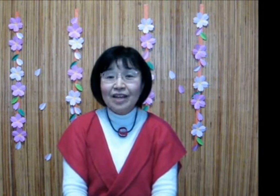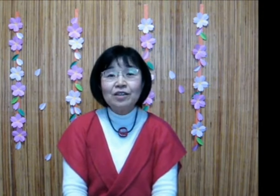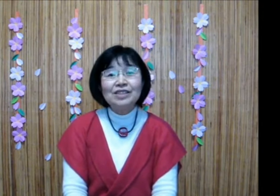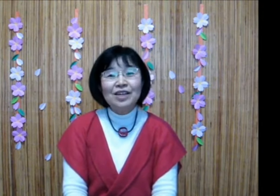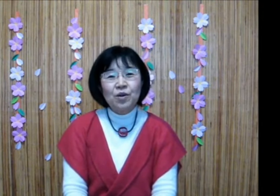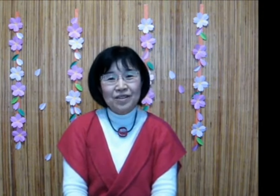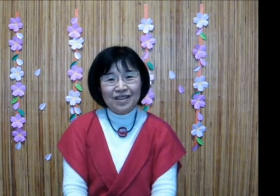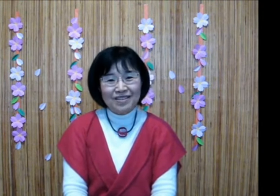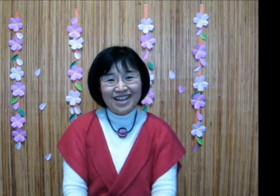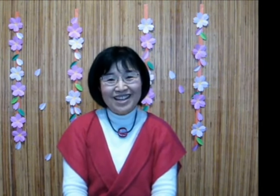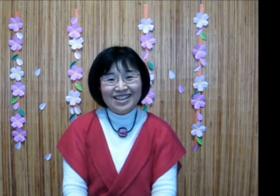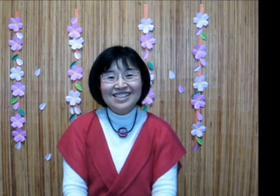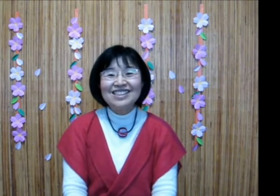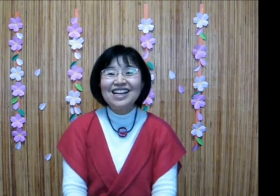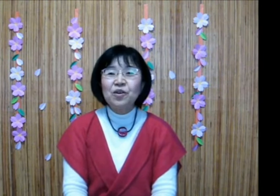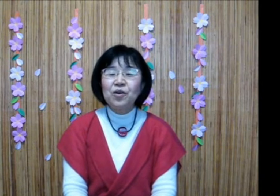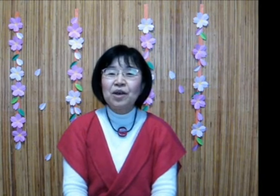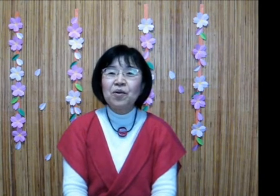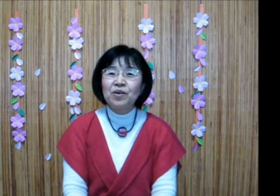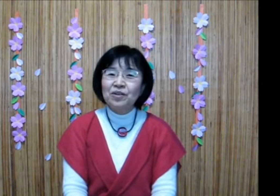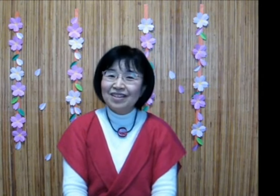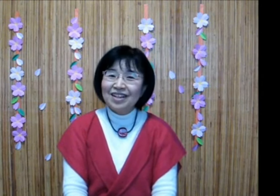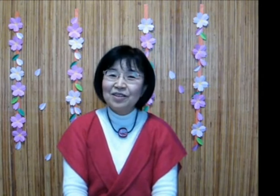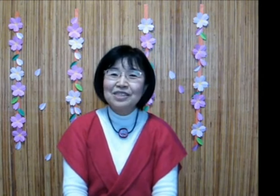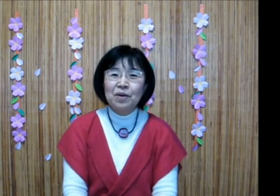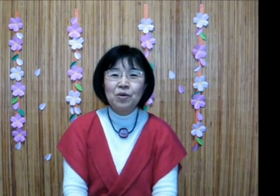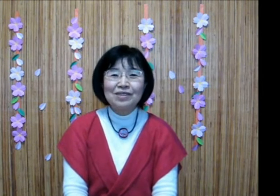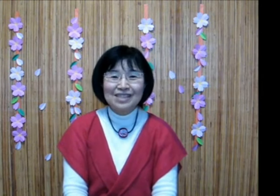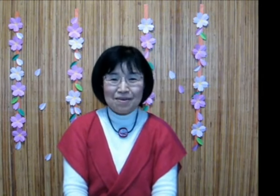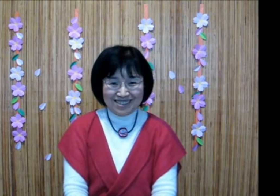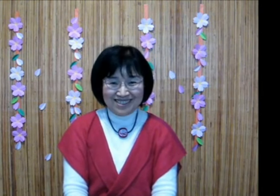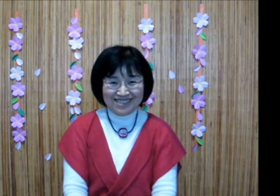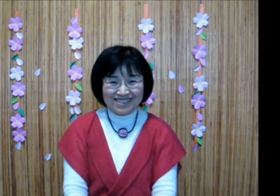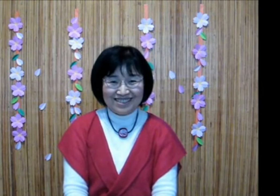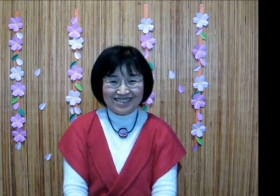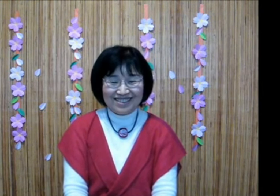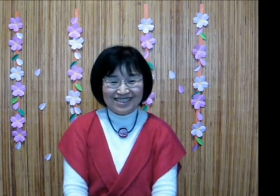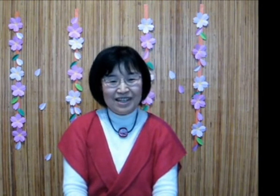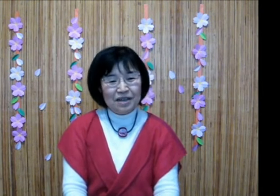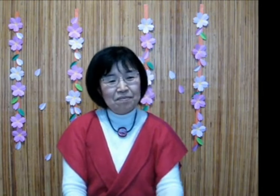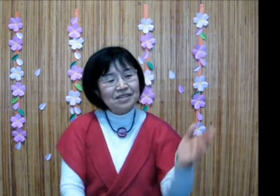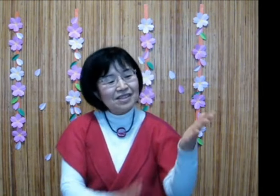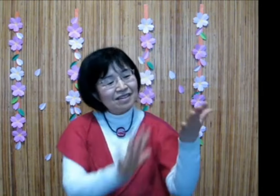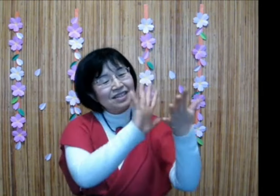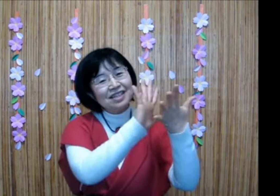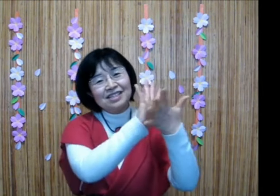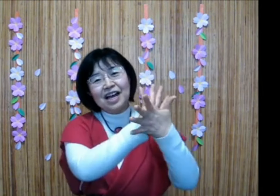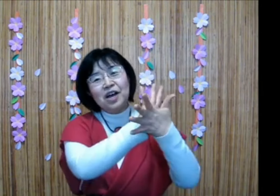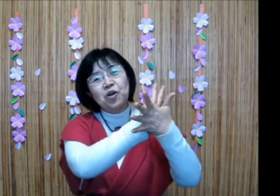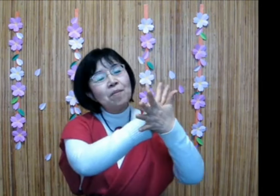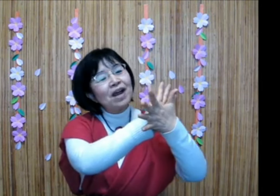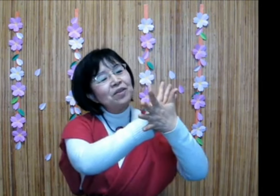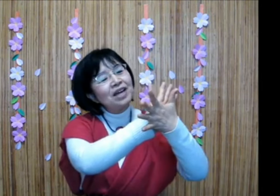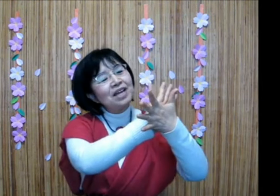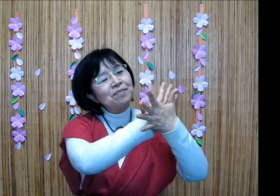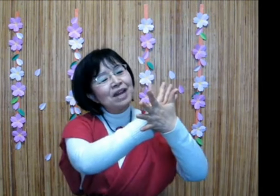とした曲なので、身体表現もゆったりとしたものをつけます。まず桜ですが、5枚の花びら。